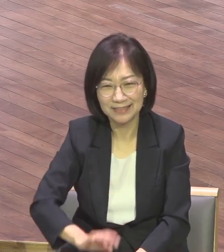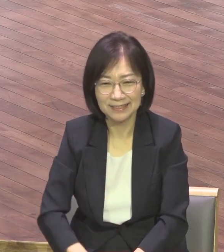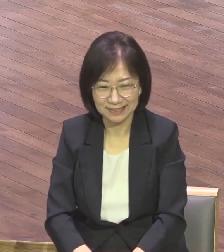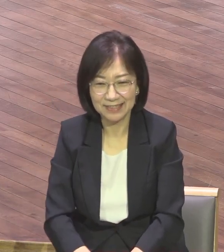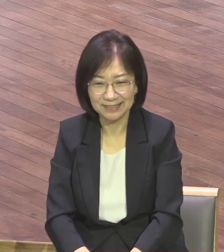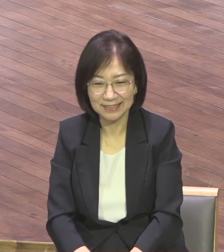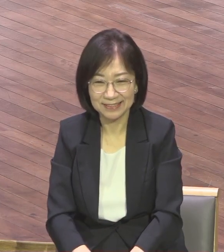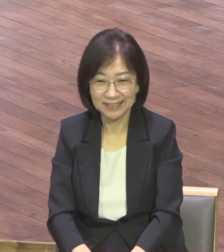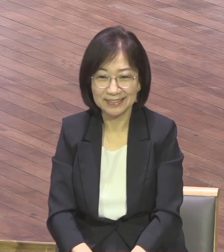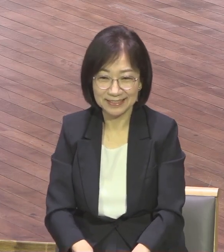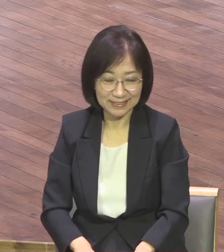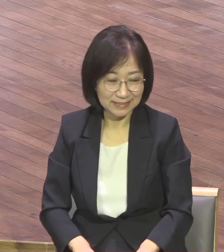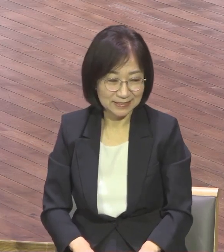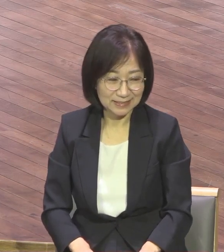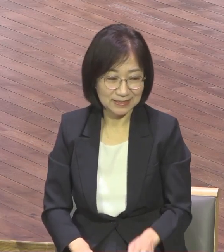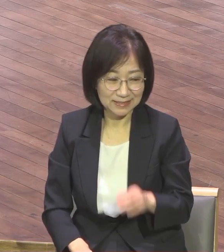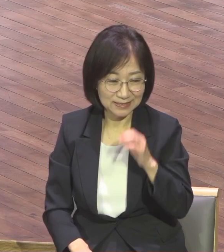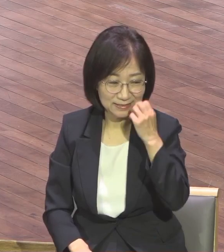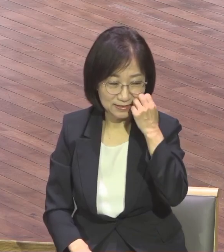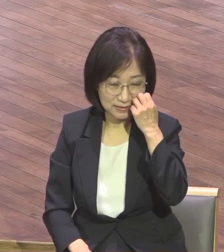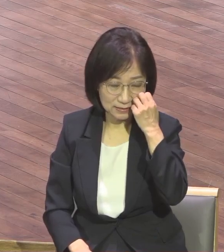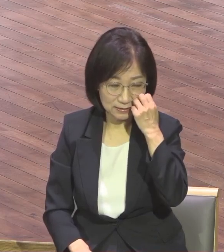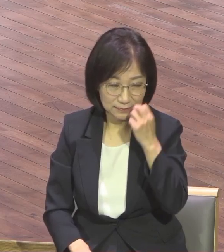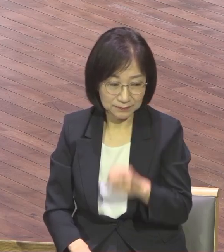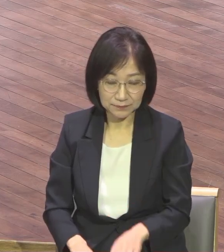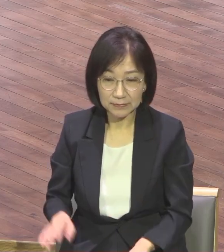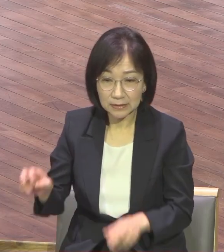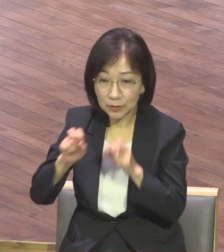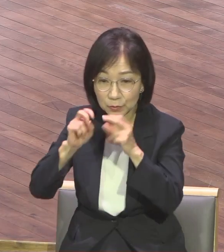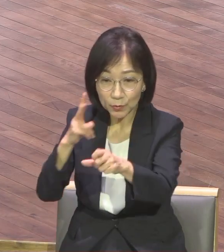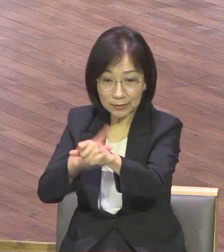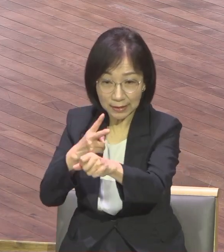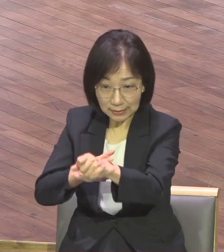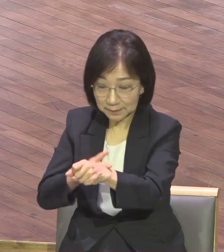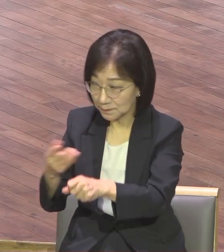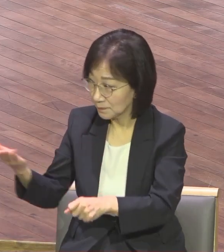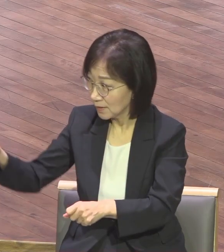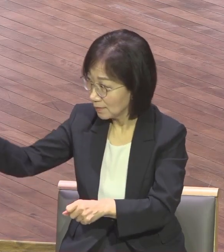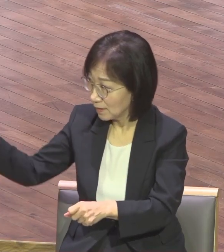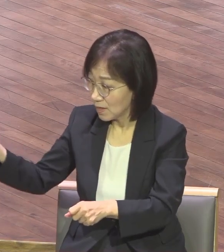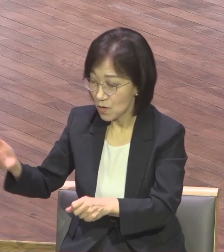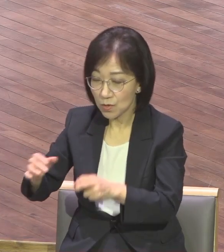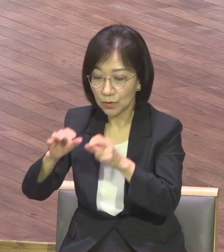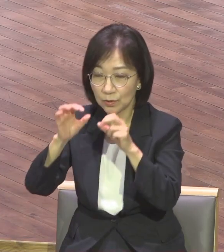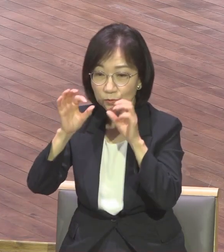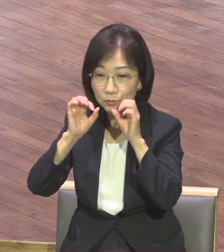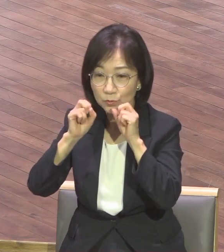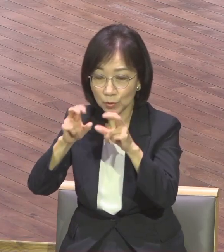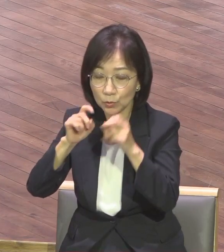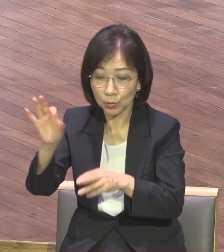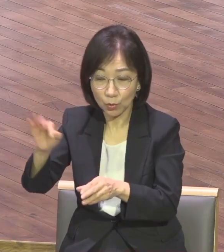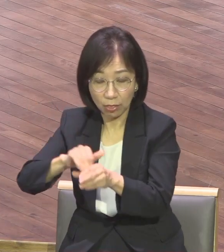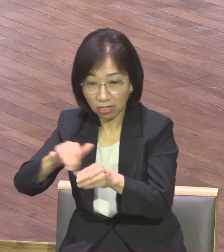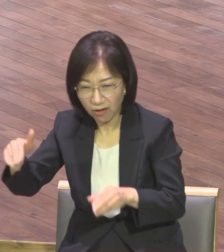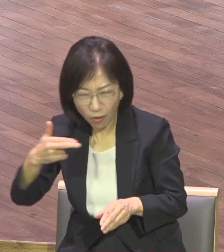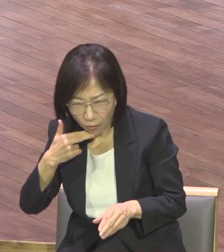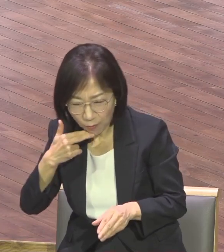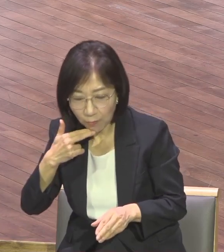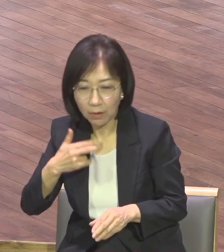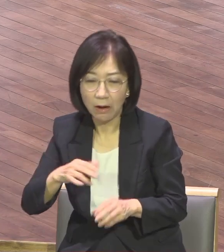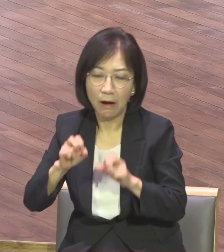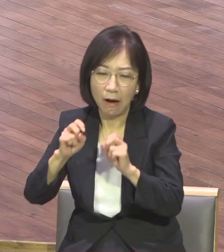드려버려요. 저분들요 선교비 안 버리면 그걸 못 죽어요. 선교 못해요. 진짜 사르는 방